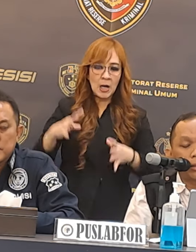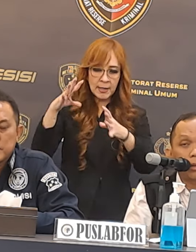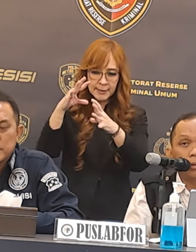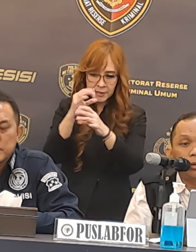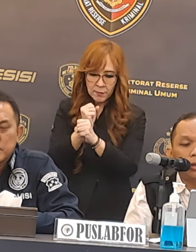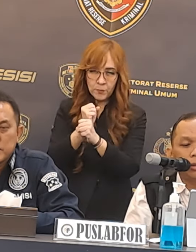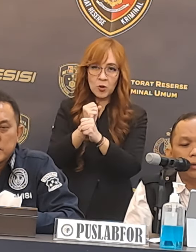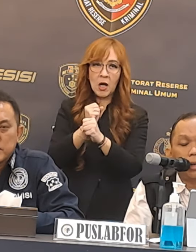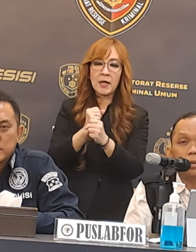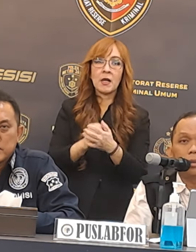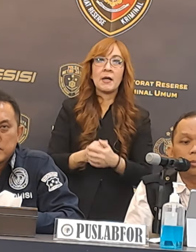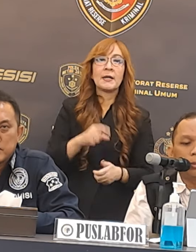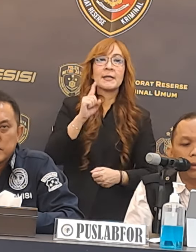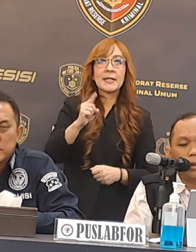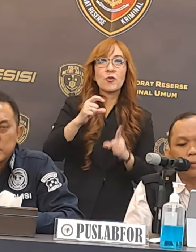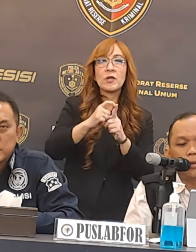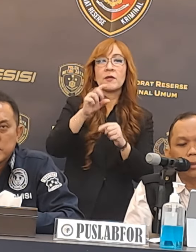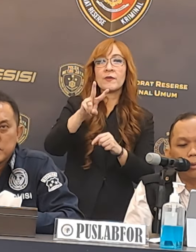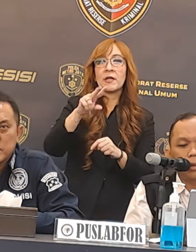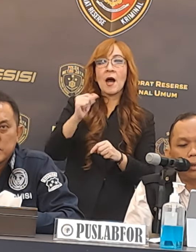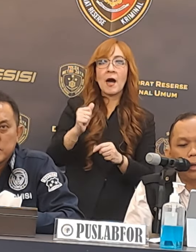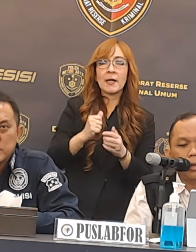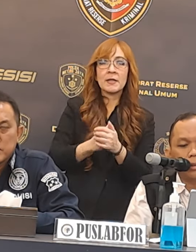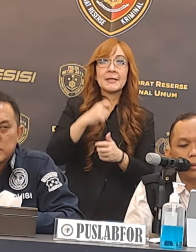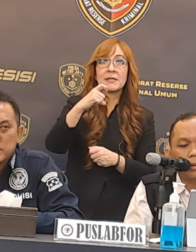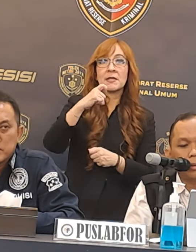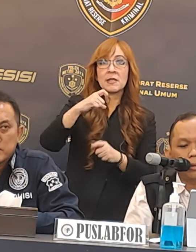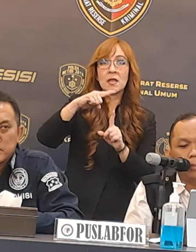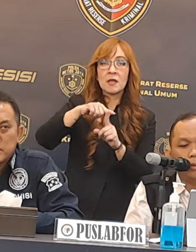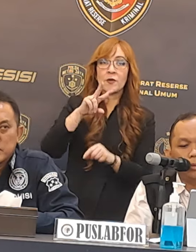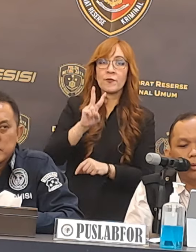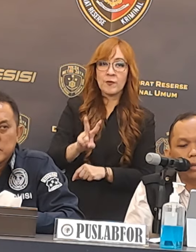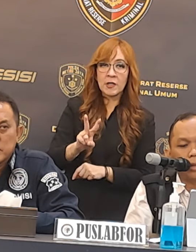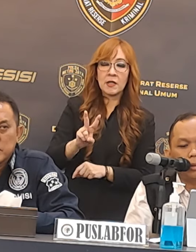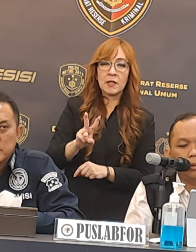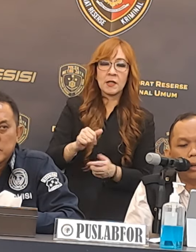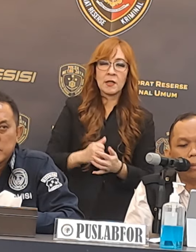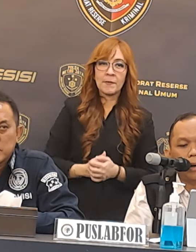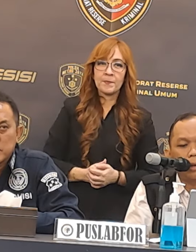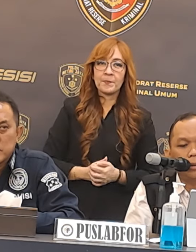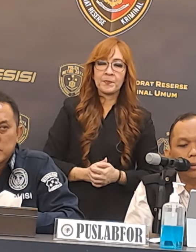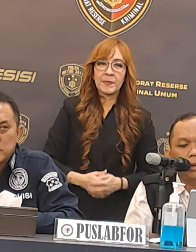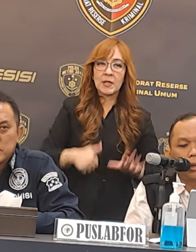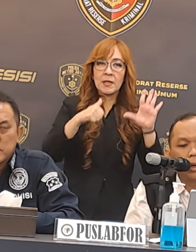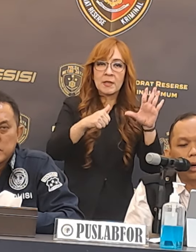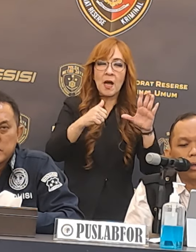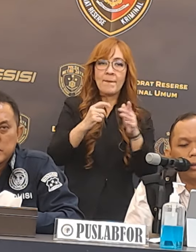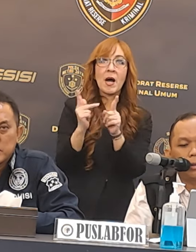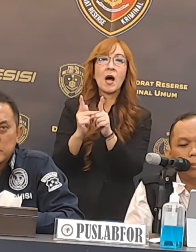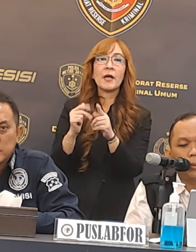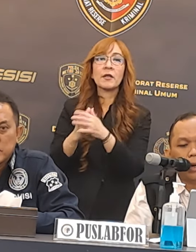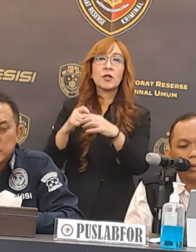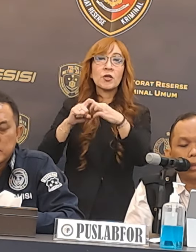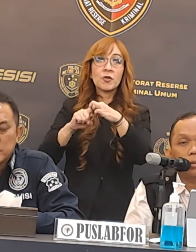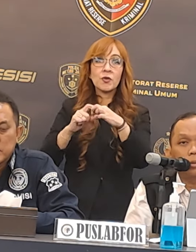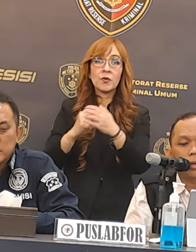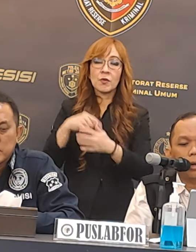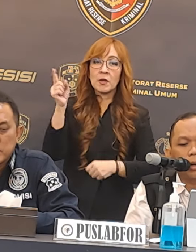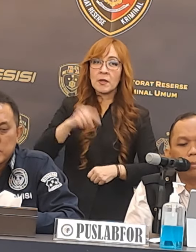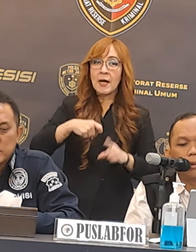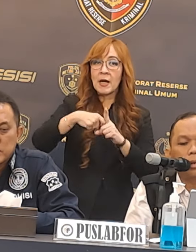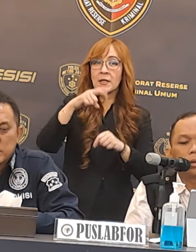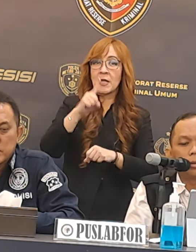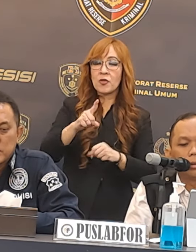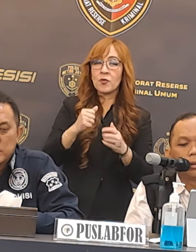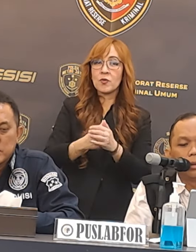menyimpulkan pada satu unit DVR CCTV merek Hikvision model DS strip 7216HQ HI strip K1